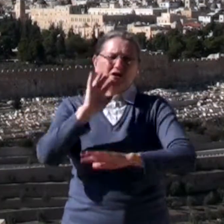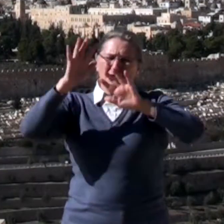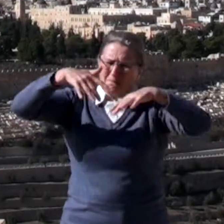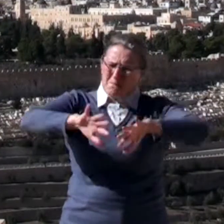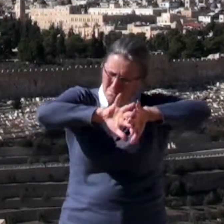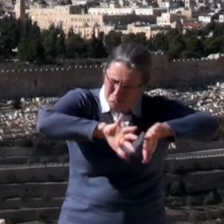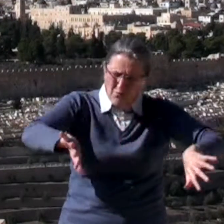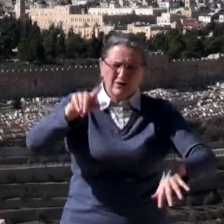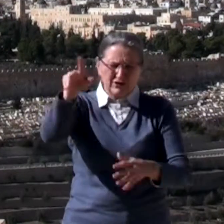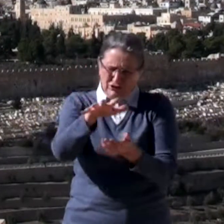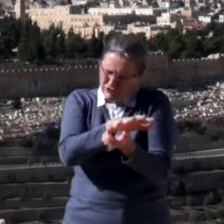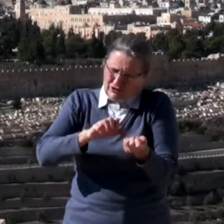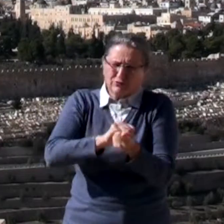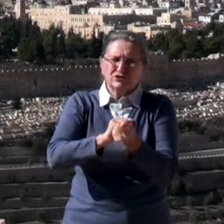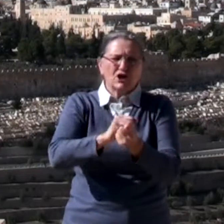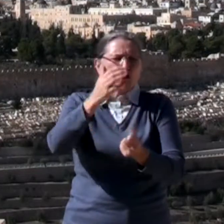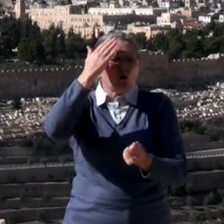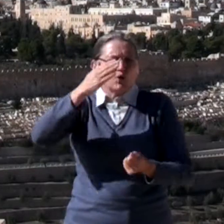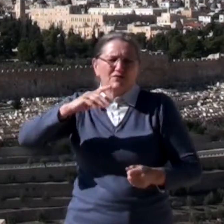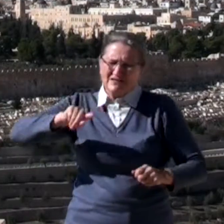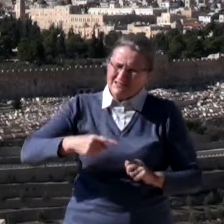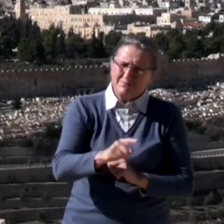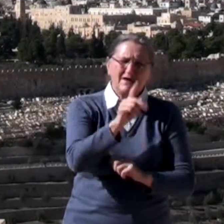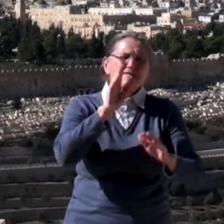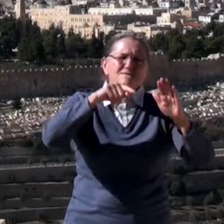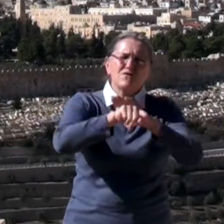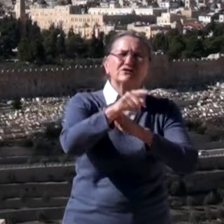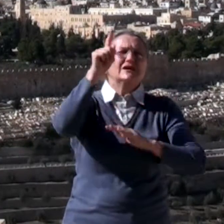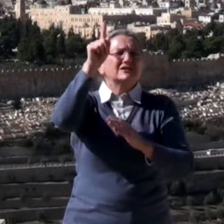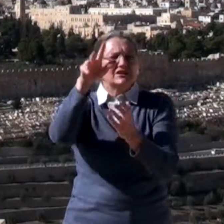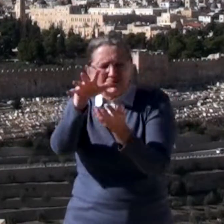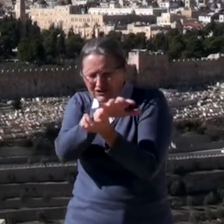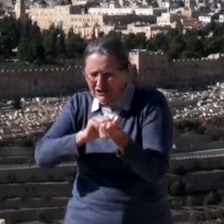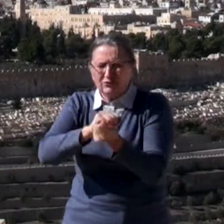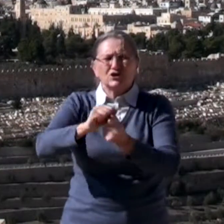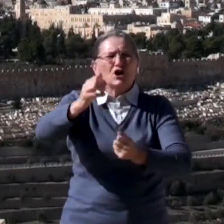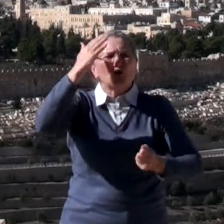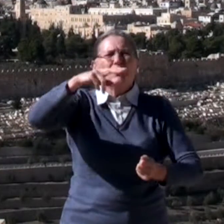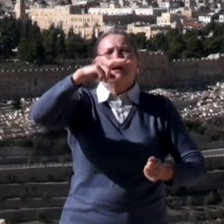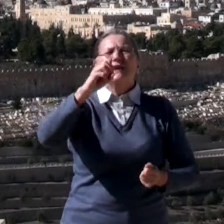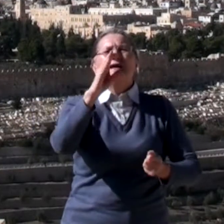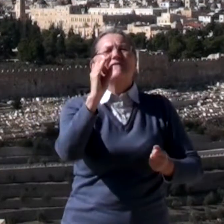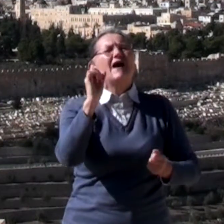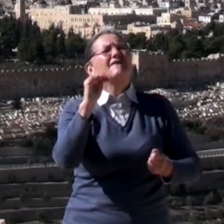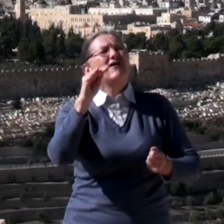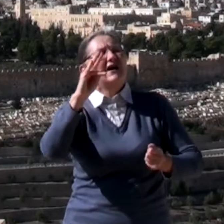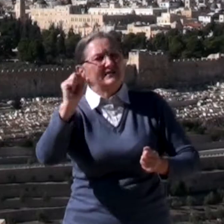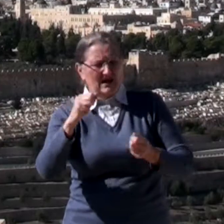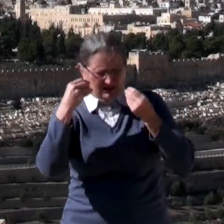море, Ты сокрушил головы змиев в воде, Ты сокрушил голову Левиафана, отдал его